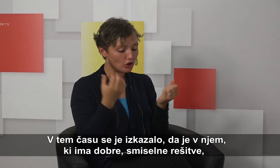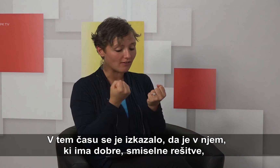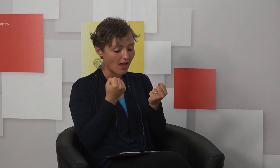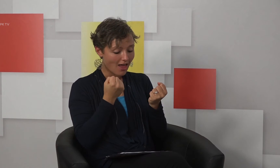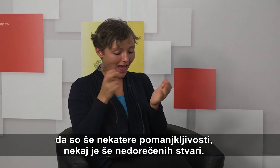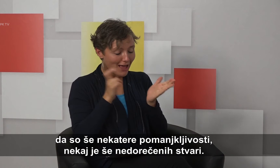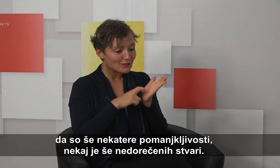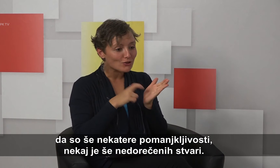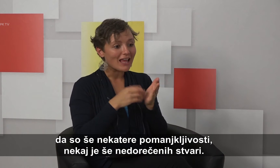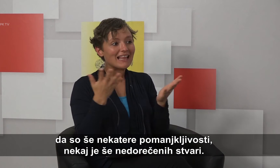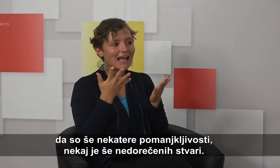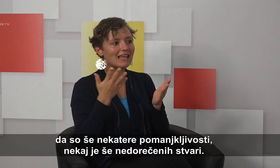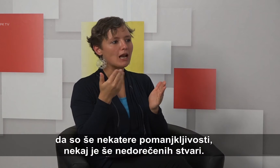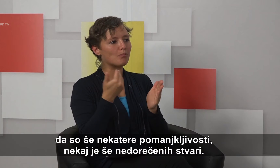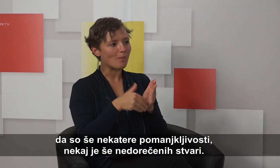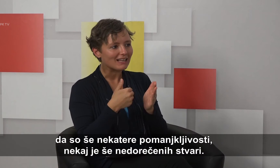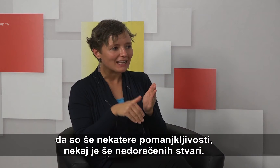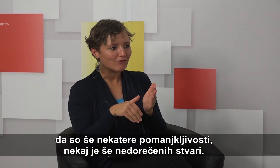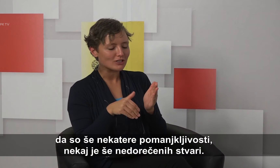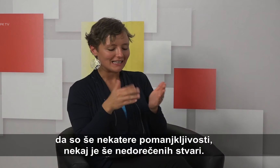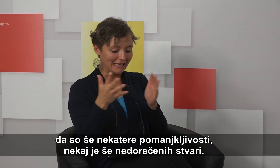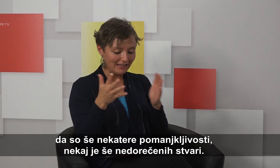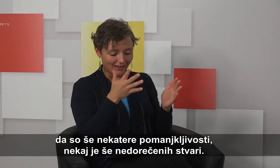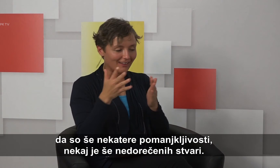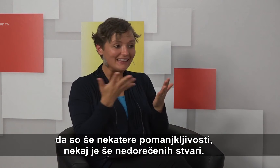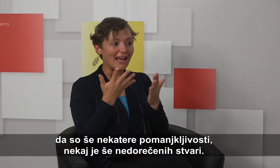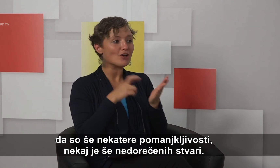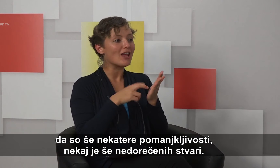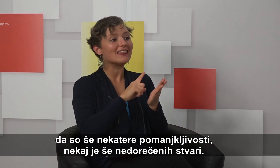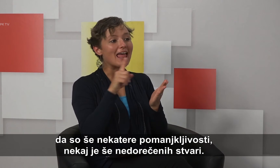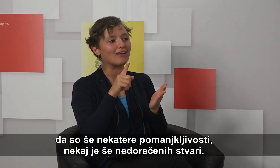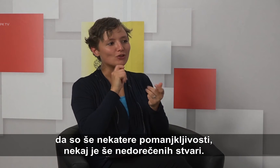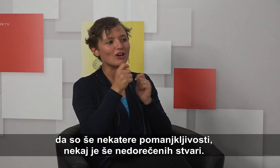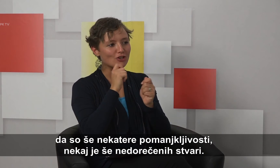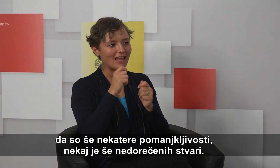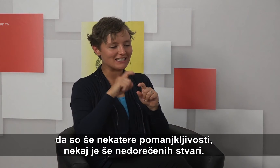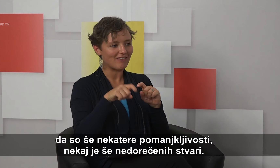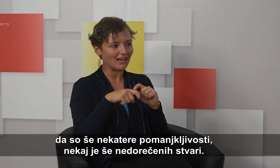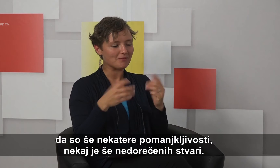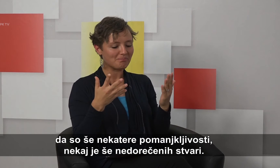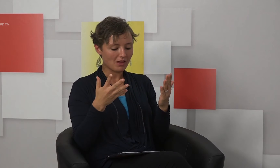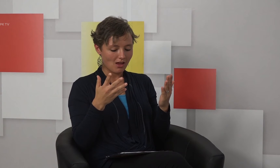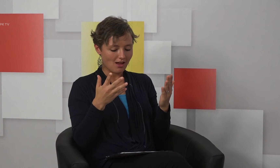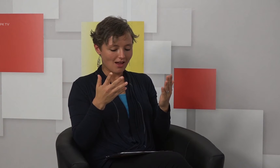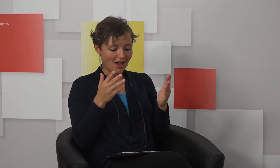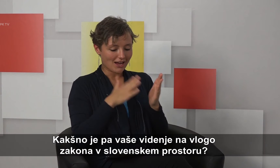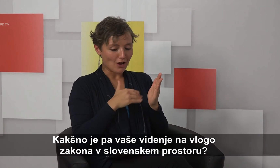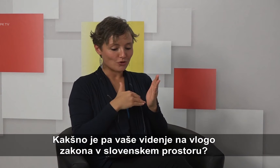rešitve. To so še nekatere pomanjkljivosti, nekaj še ne dorešene stvari. Kakšno je